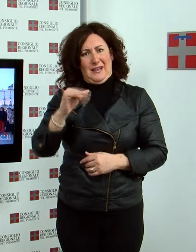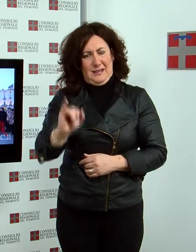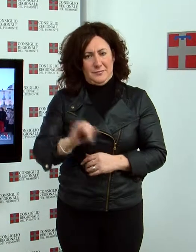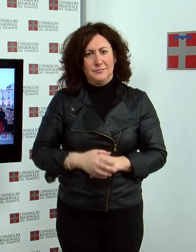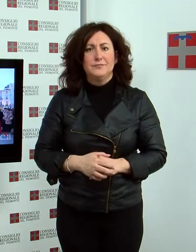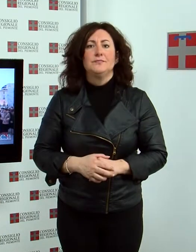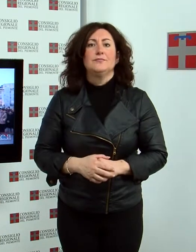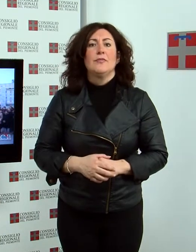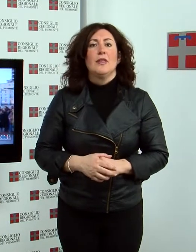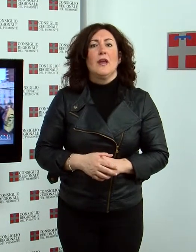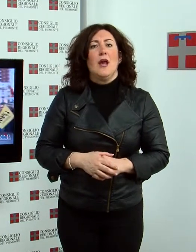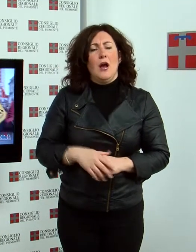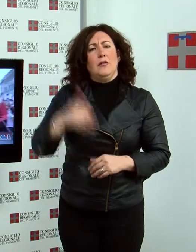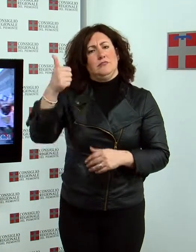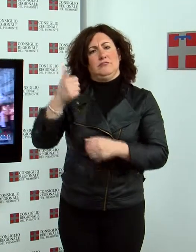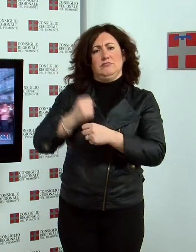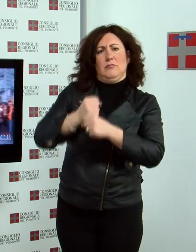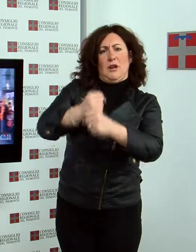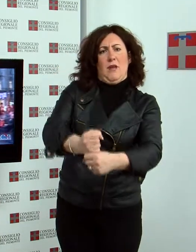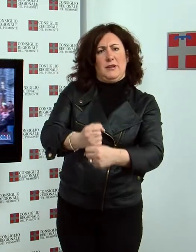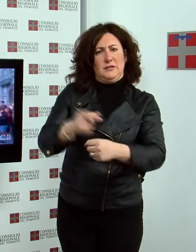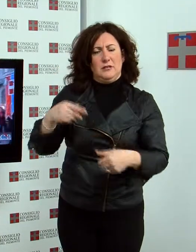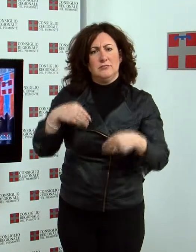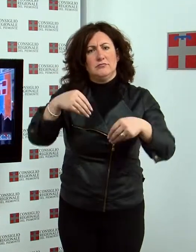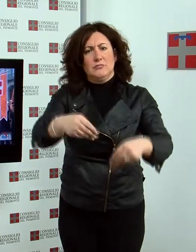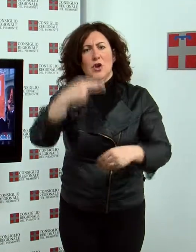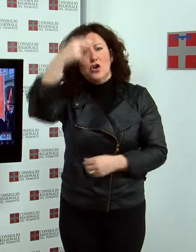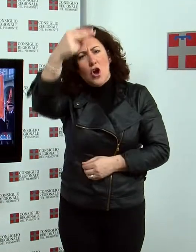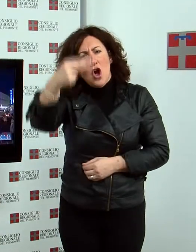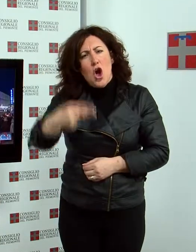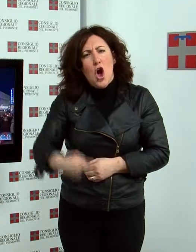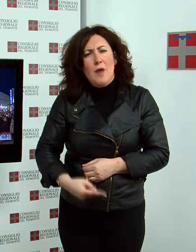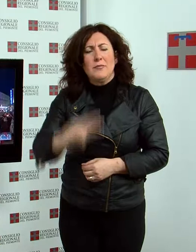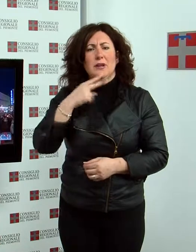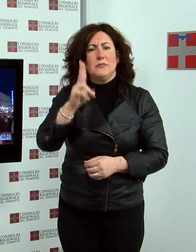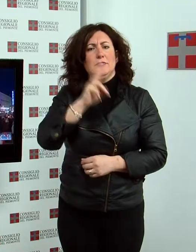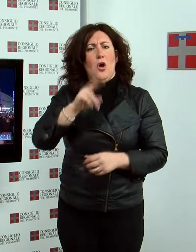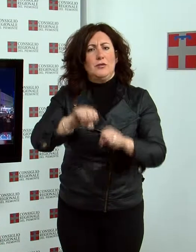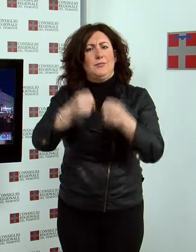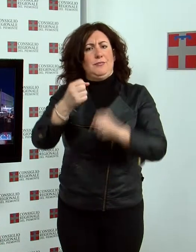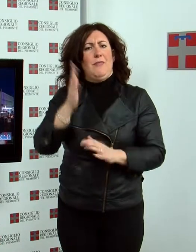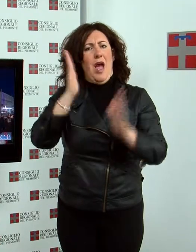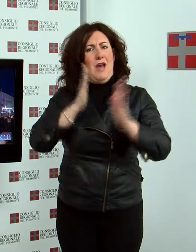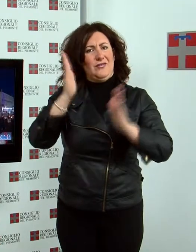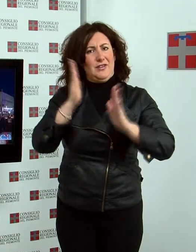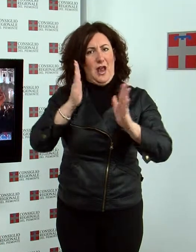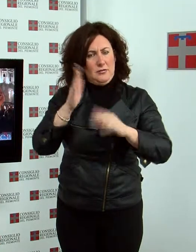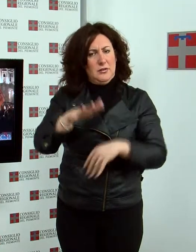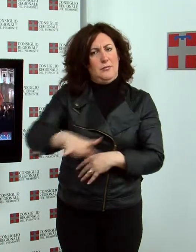partecipato alla cerimonia di lettura dei nomi delle vittime delle mafie a cura dell'associazione Libera in Piazza Castello a Torino. Il Consiglio regionale del